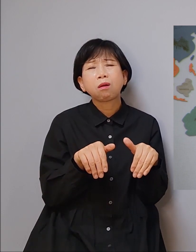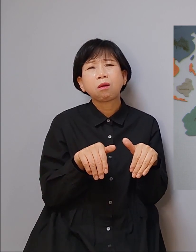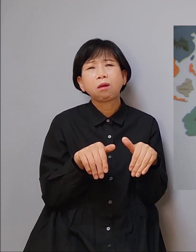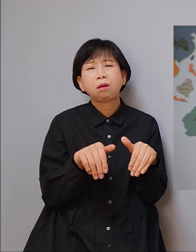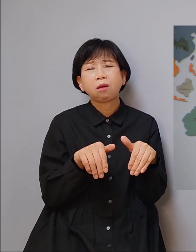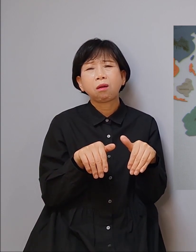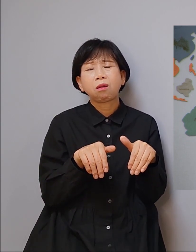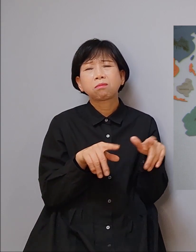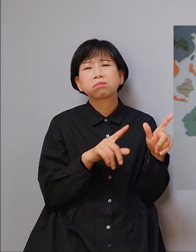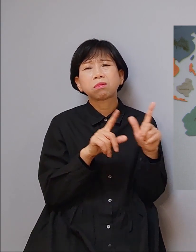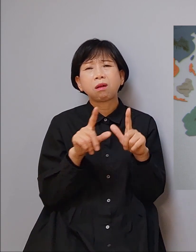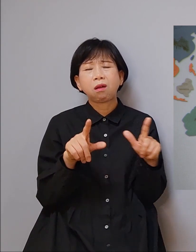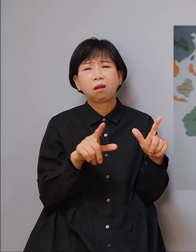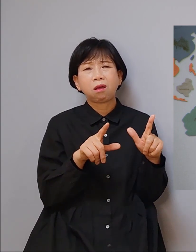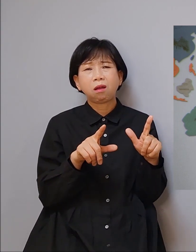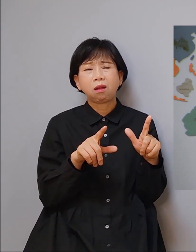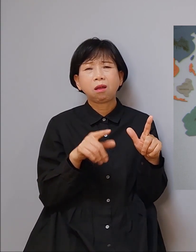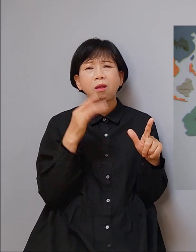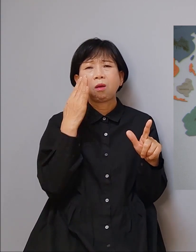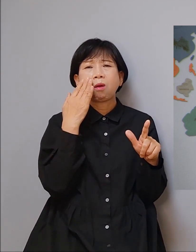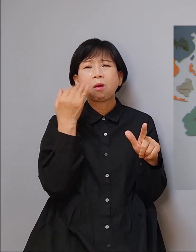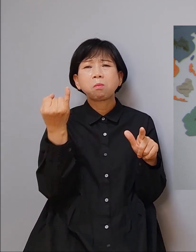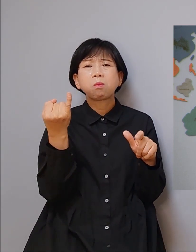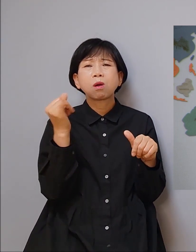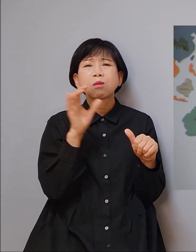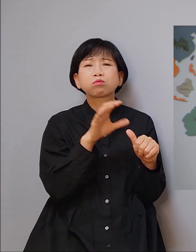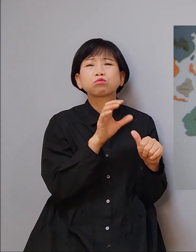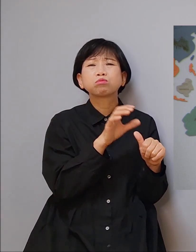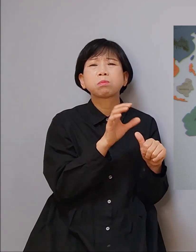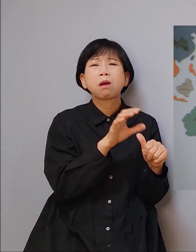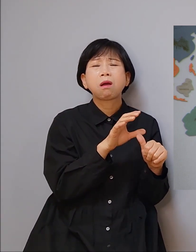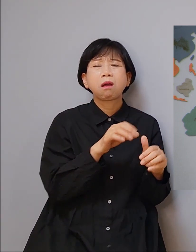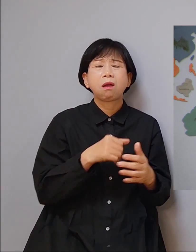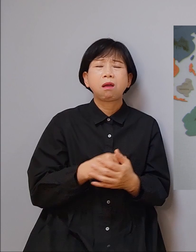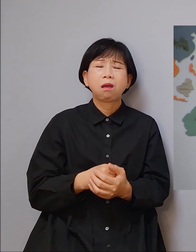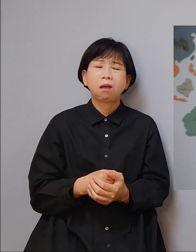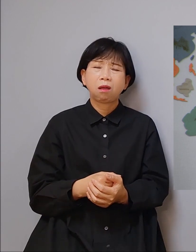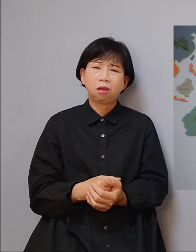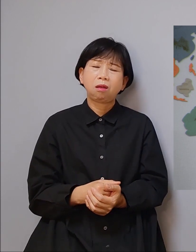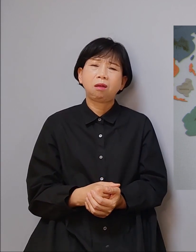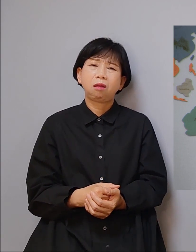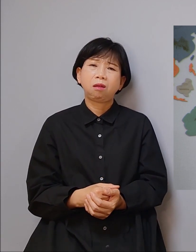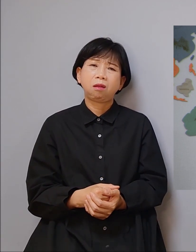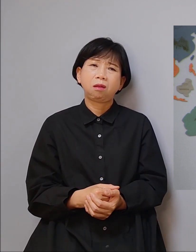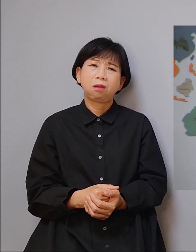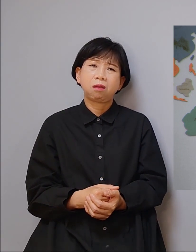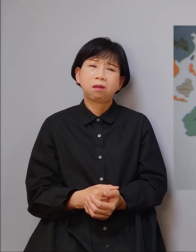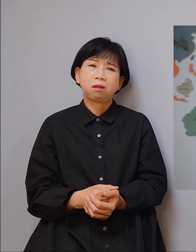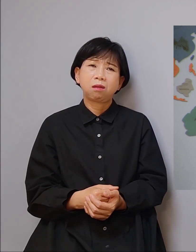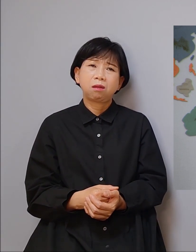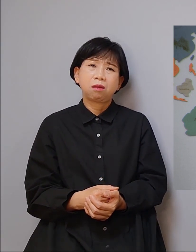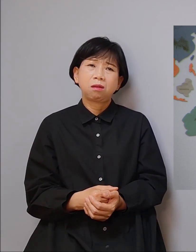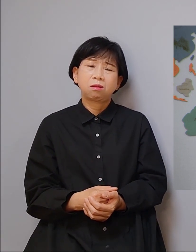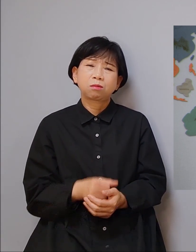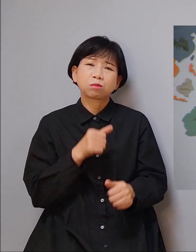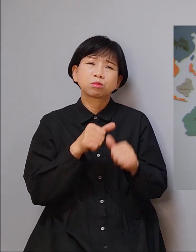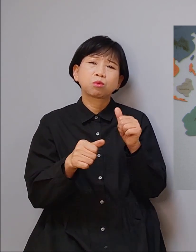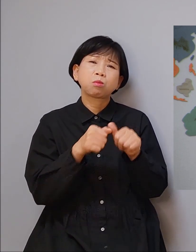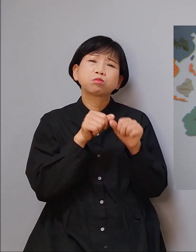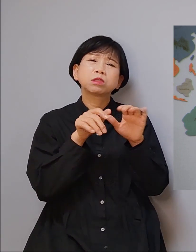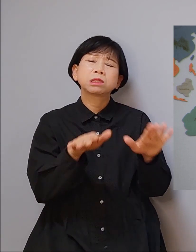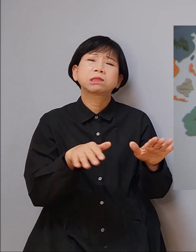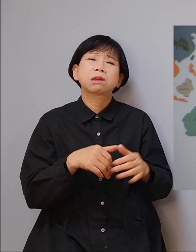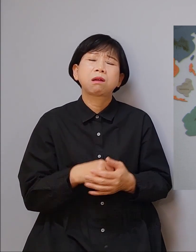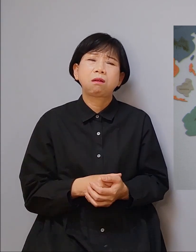자신의 처지를 비관하지 않는 이 신데렐라는요, 그 주변에 소문이 나기 시작해서 왕자까지 이 소문을